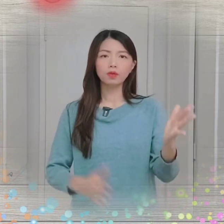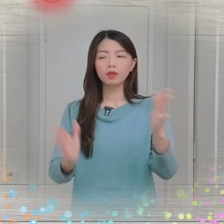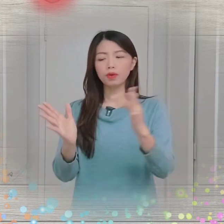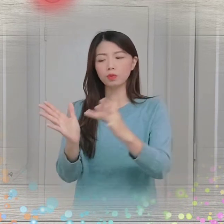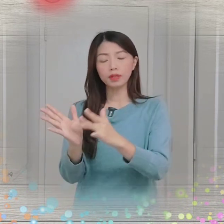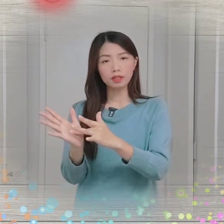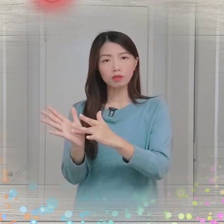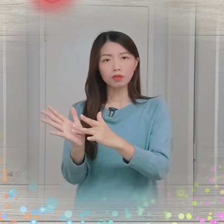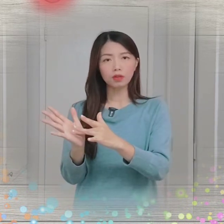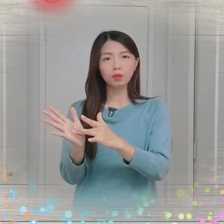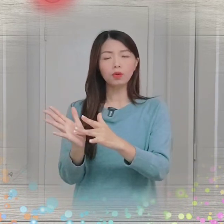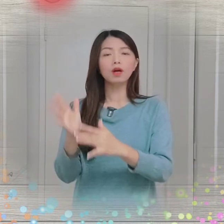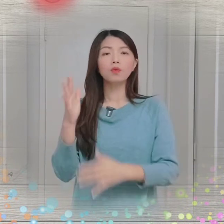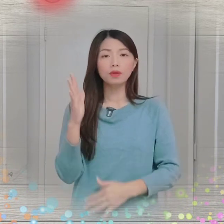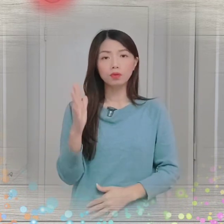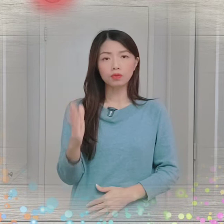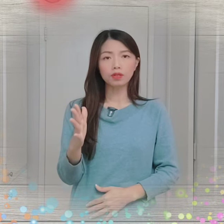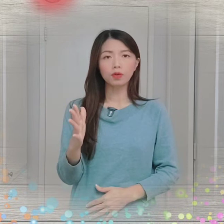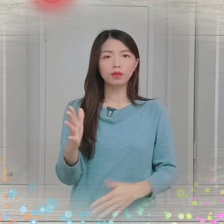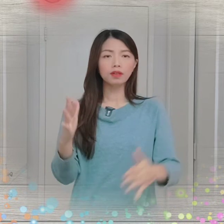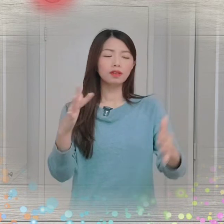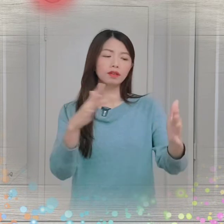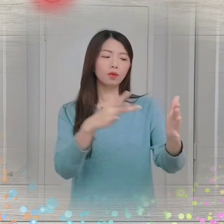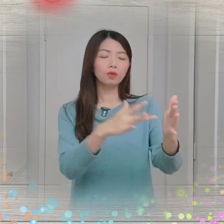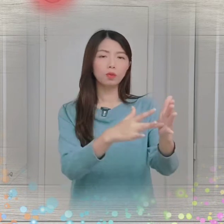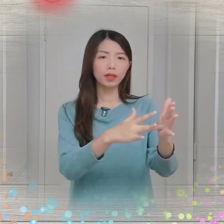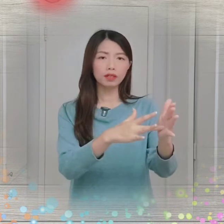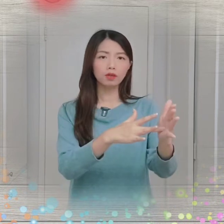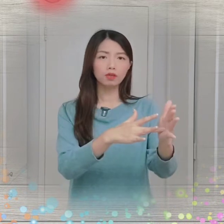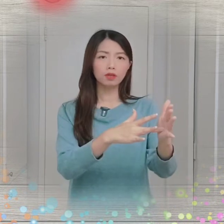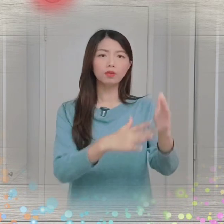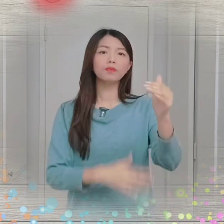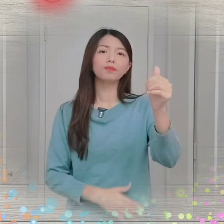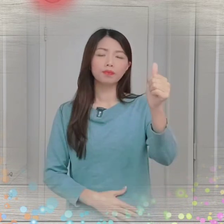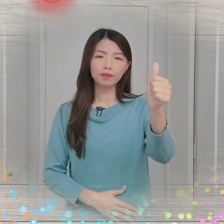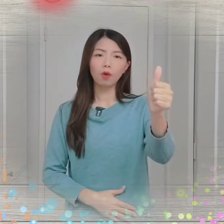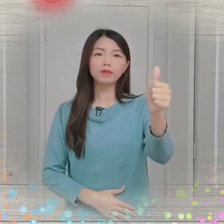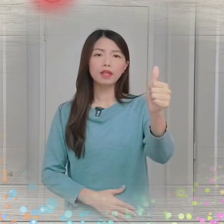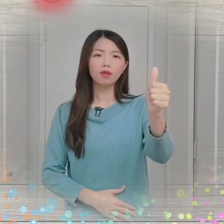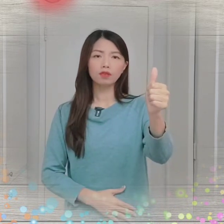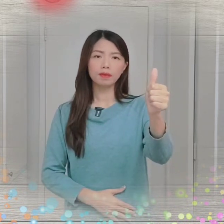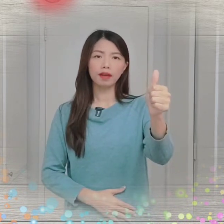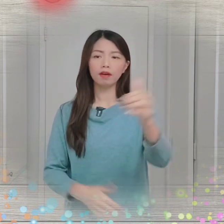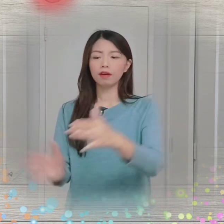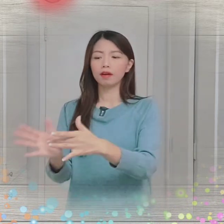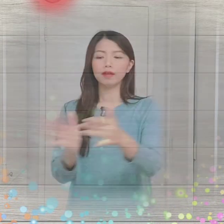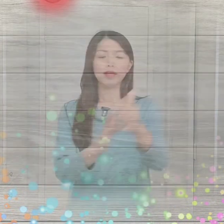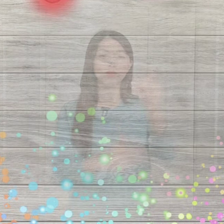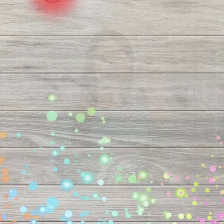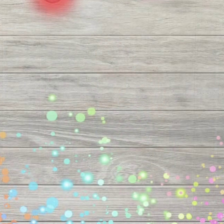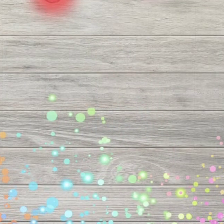오른손 엄지로는 왼손바닥 찍어주시고 왼손 중지로는 오른손바닥 찍어주시고 엄지 세워주시면 돼요.